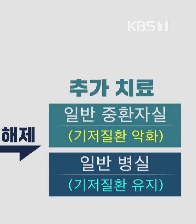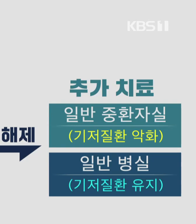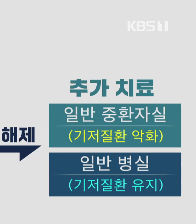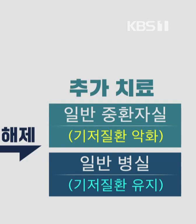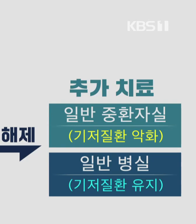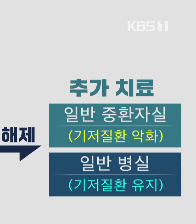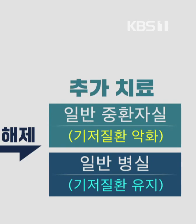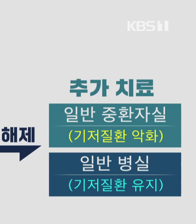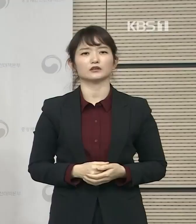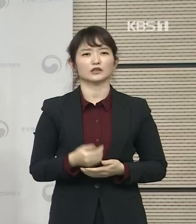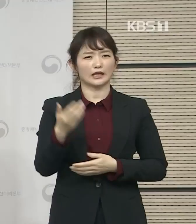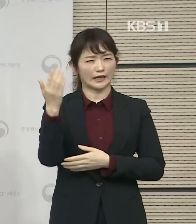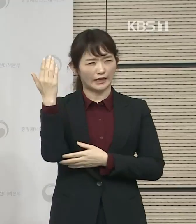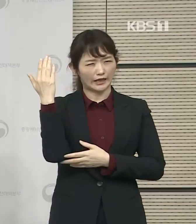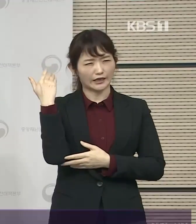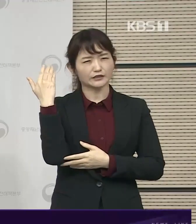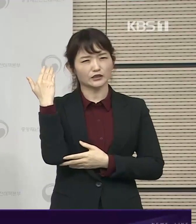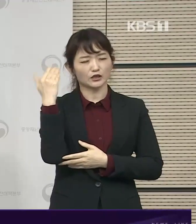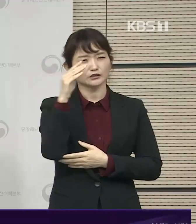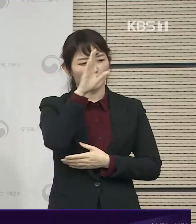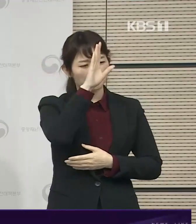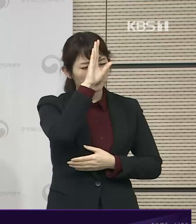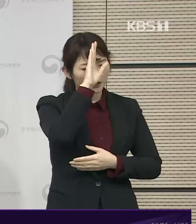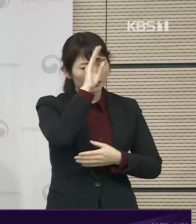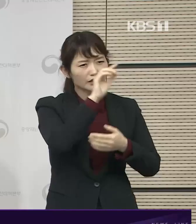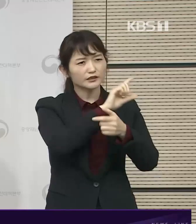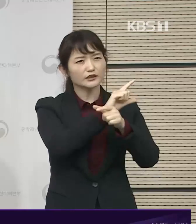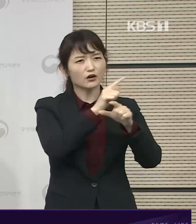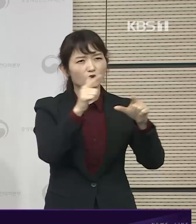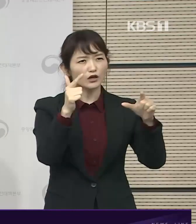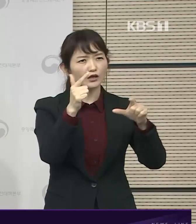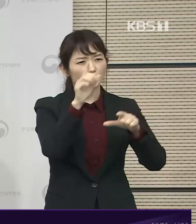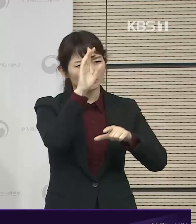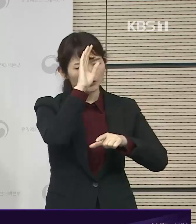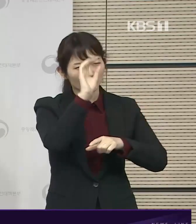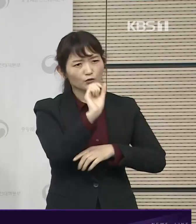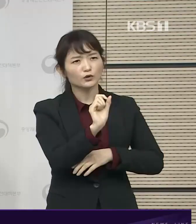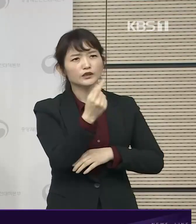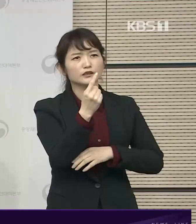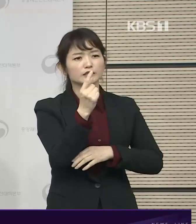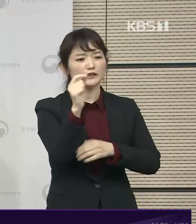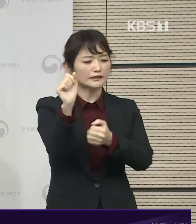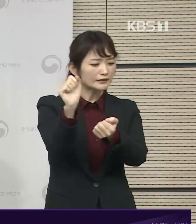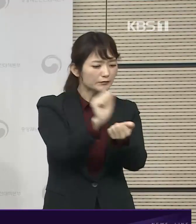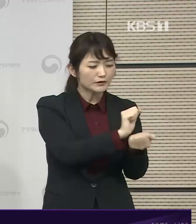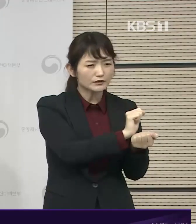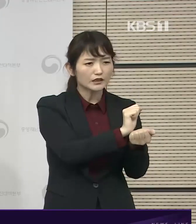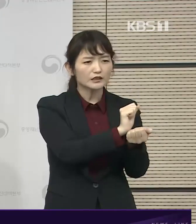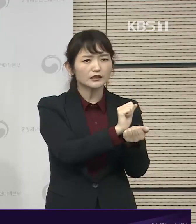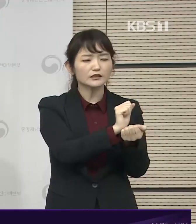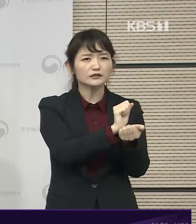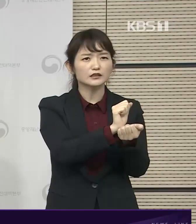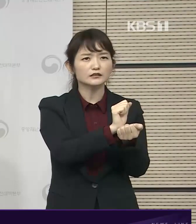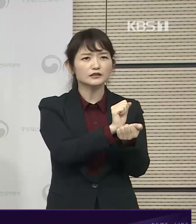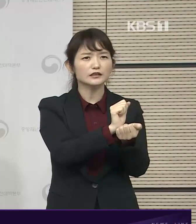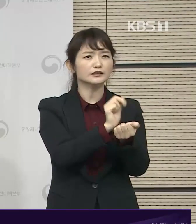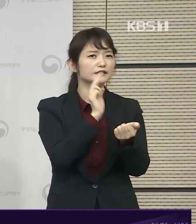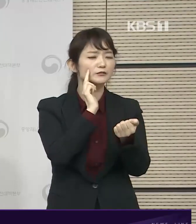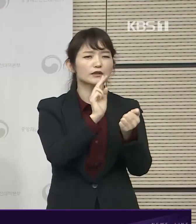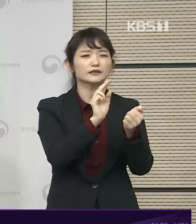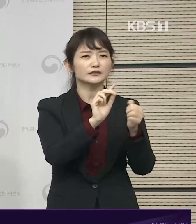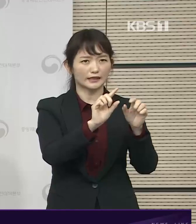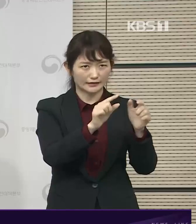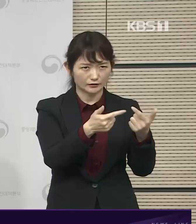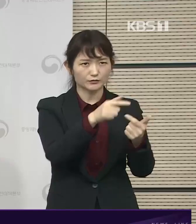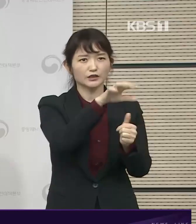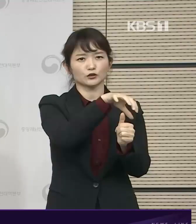받도록 했습니다. 기저질환으로 인해서 더 악화되지 않고 그 기저질환이 그대로 유지가 된다면 해제를